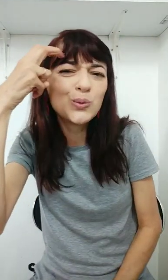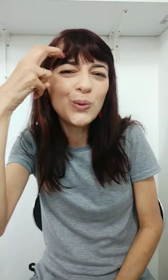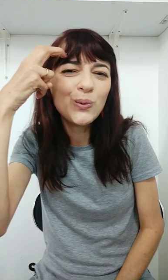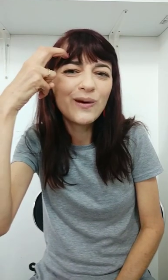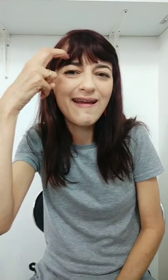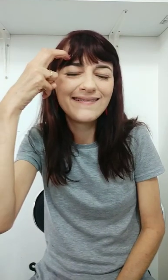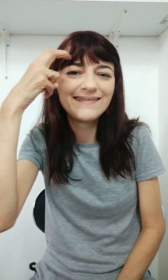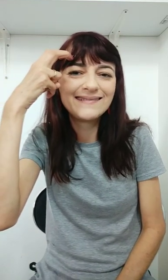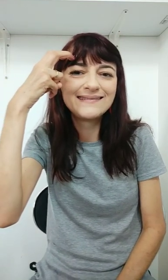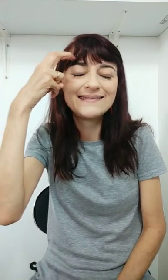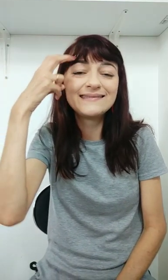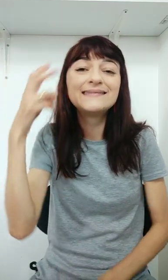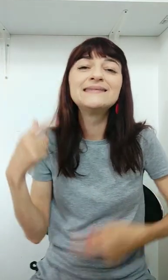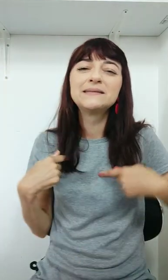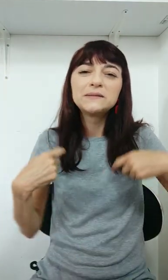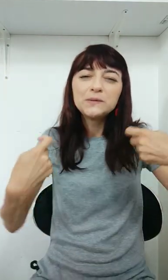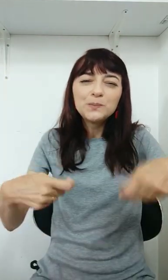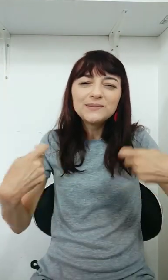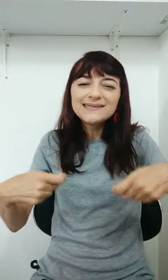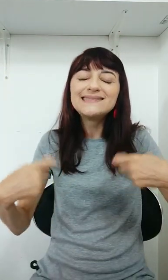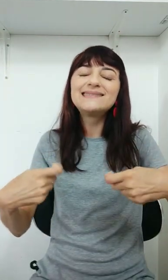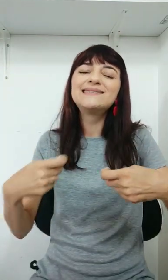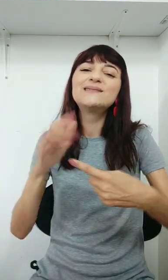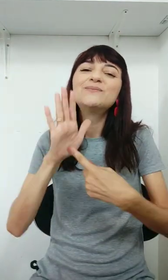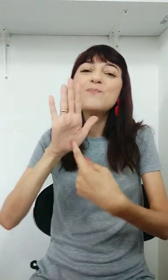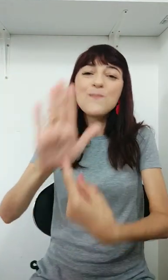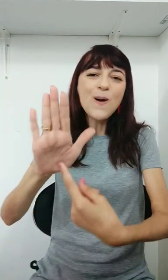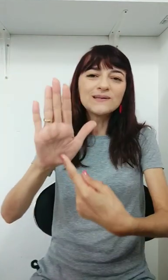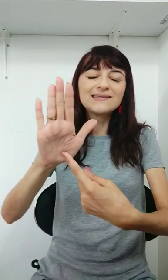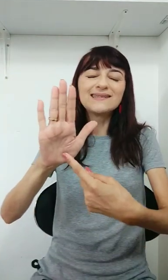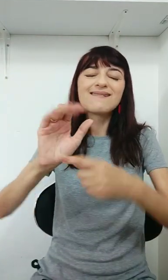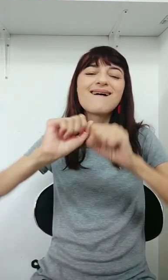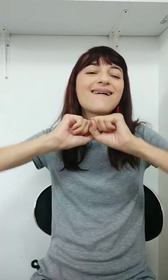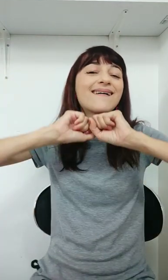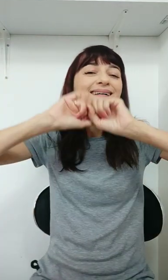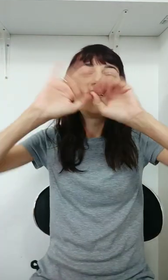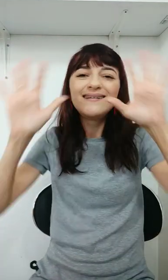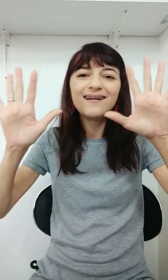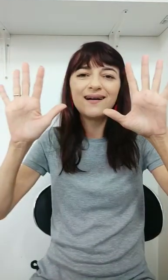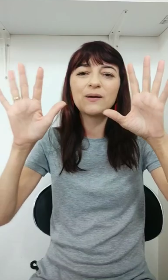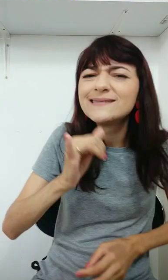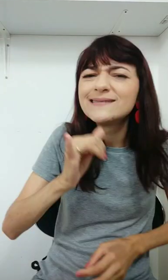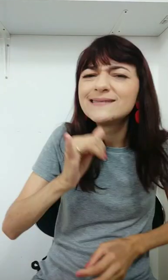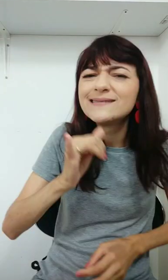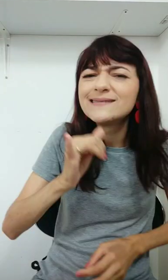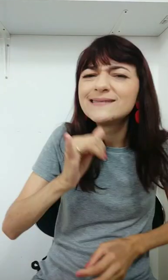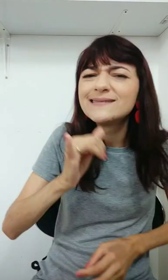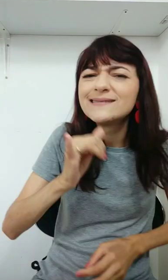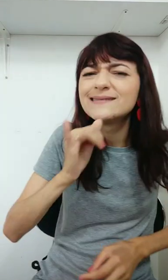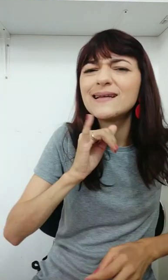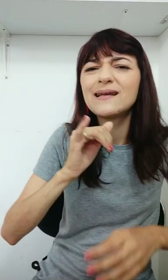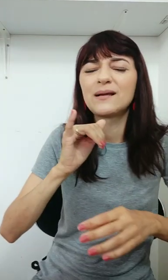dessas características que ela tem. Então vou mostrar para vocês em relação, né? Por